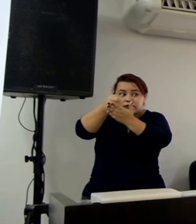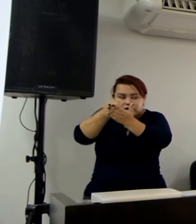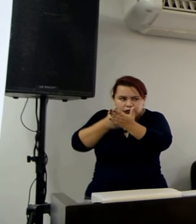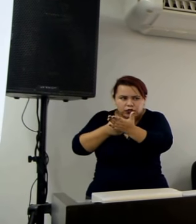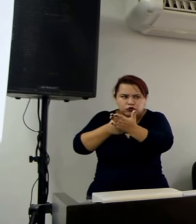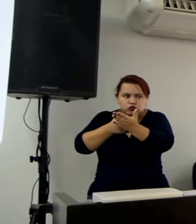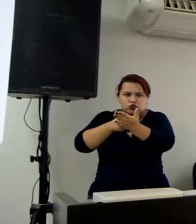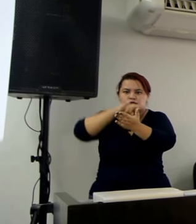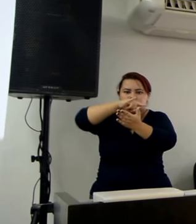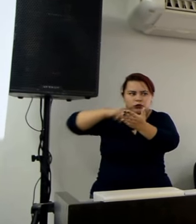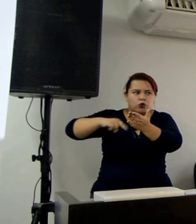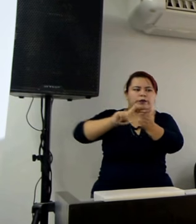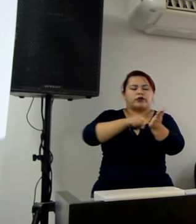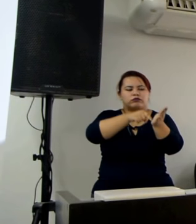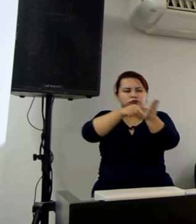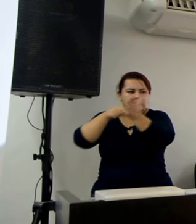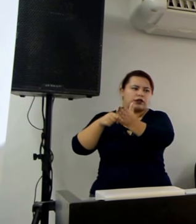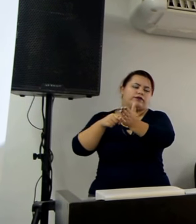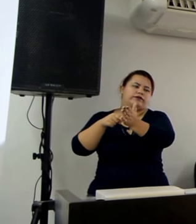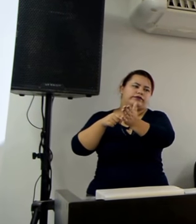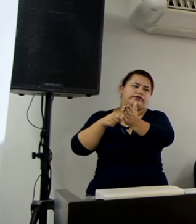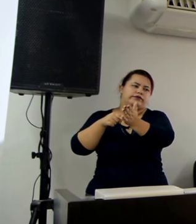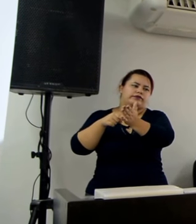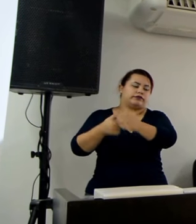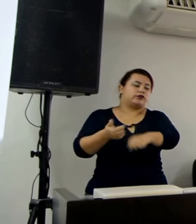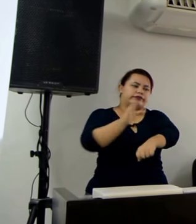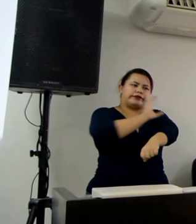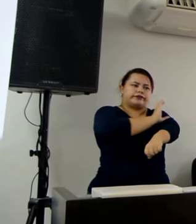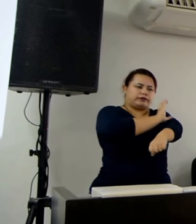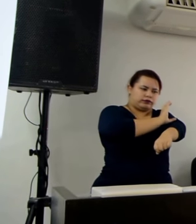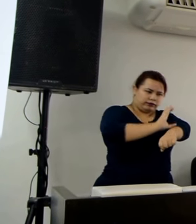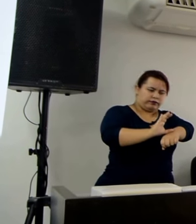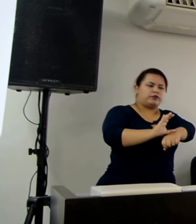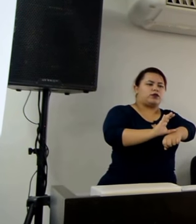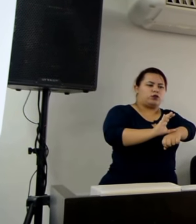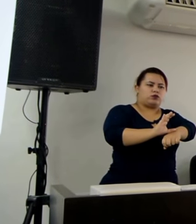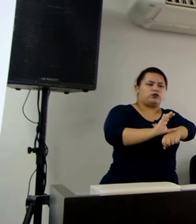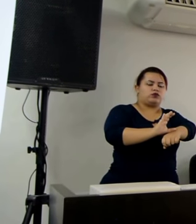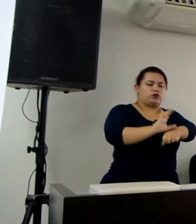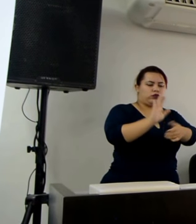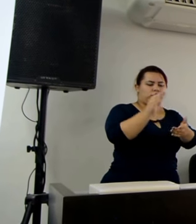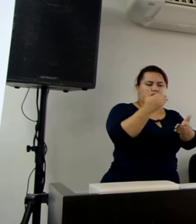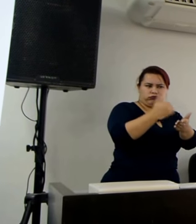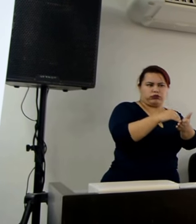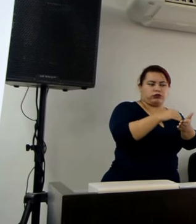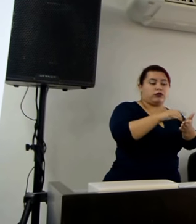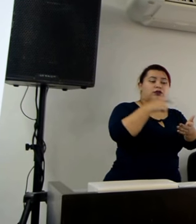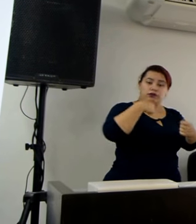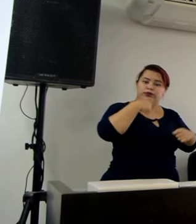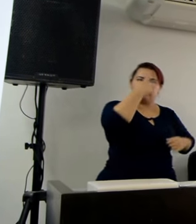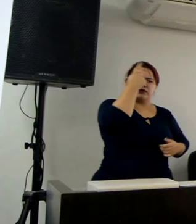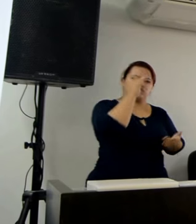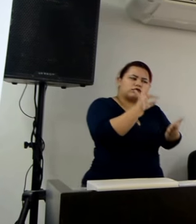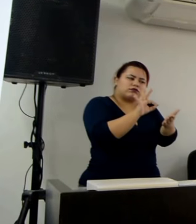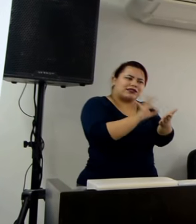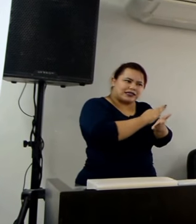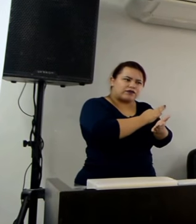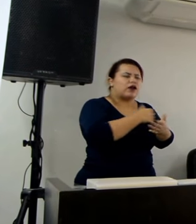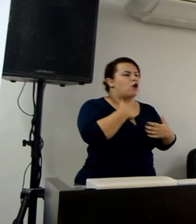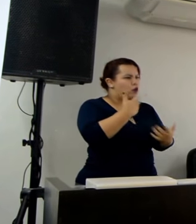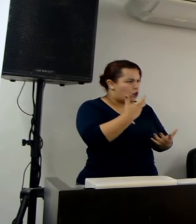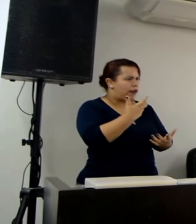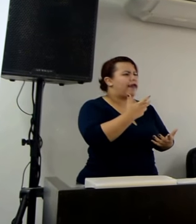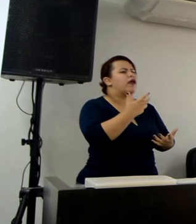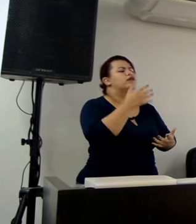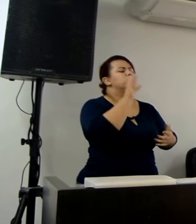edital do 4º Fórum Municipal de Cultura, que estão todas as regras lá, onde as pessoas vão poder se inscrever, né? Aí